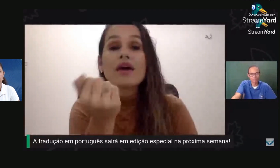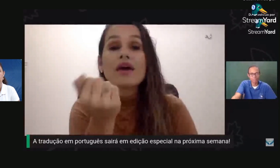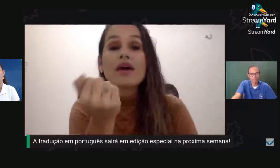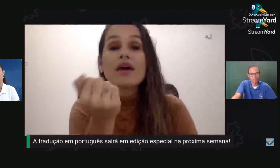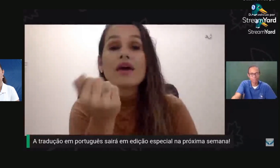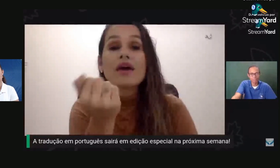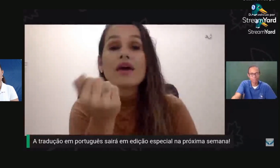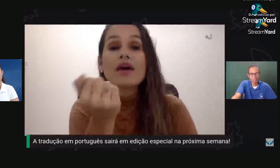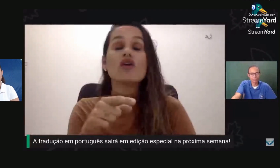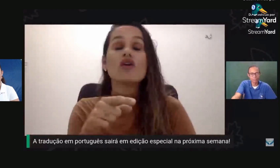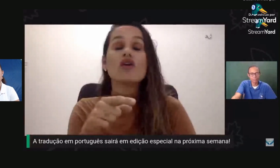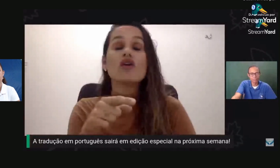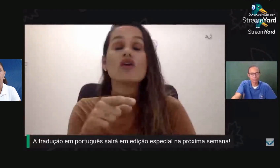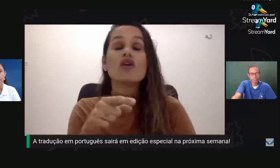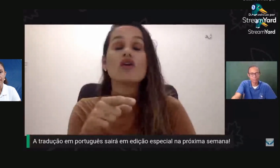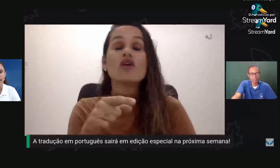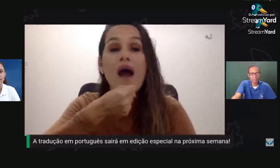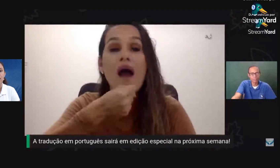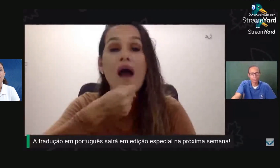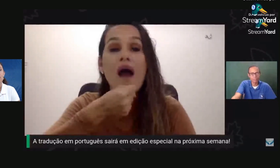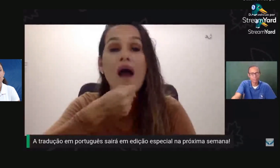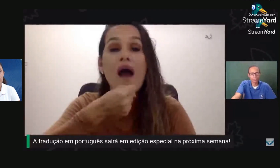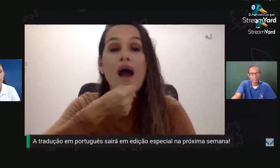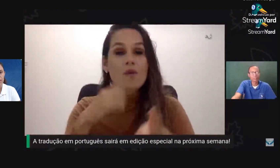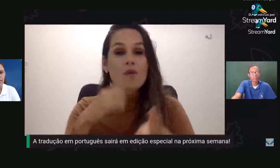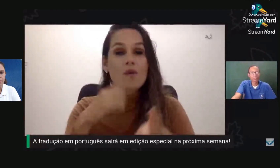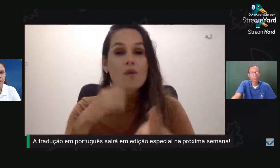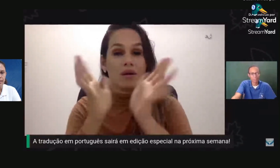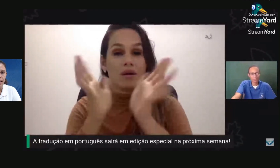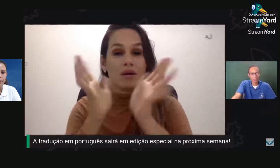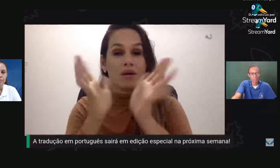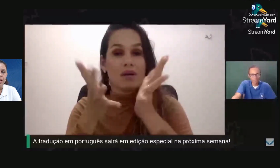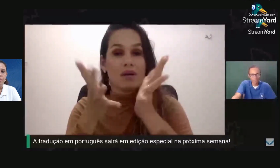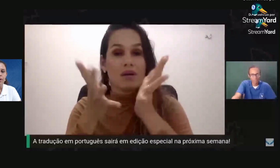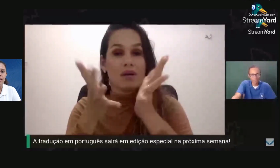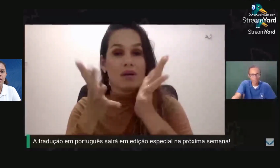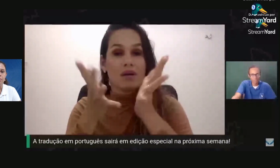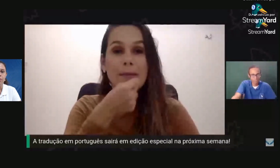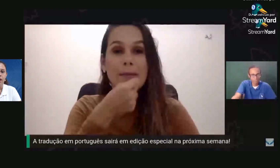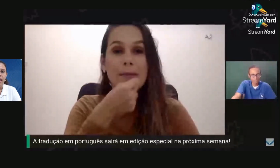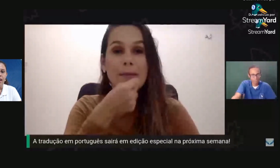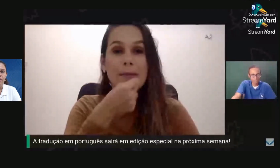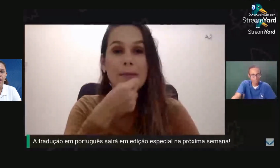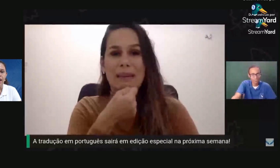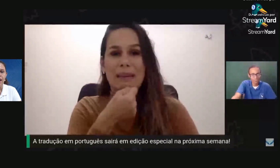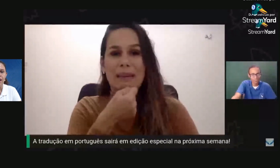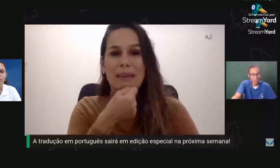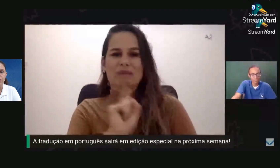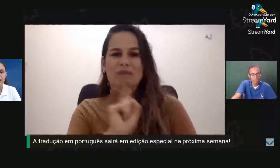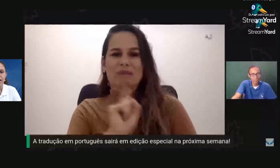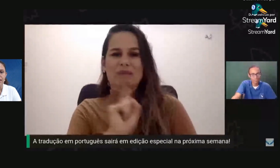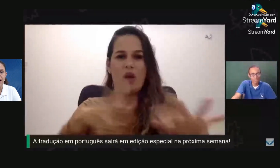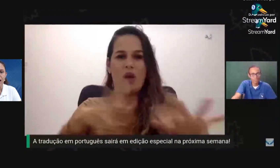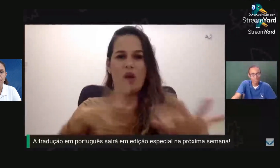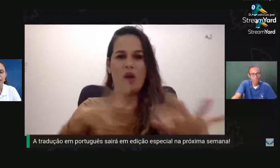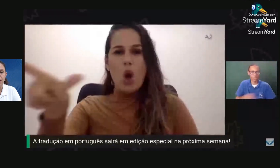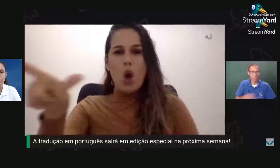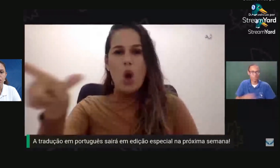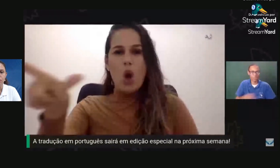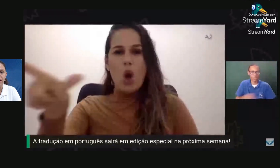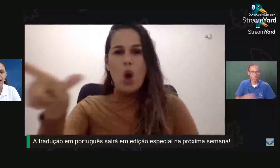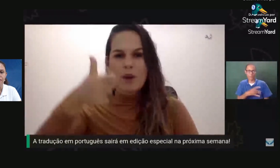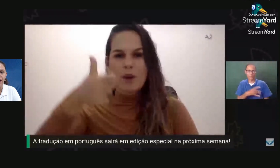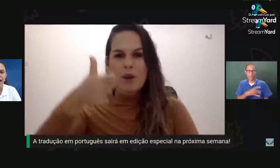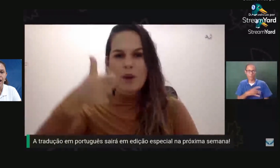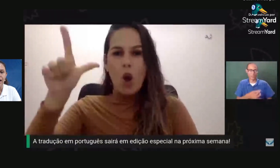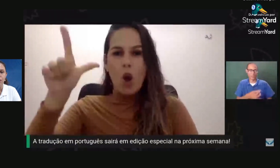diferente, né? Nós também temos a competência e os ouvintes também têm. Por exemplo, eu vou sinalizar e o intérprete